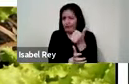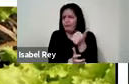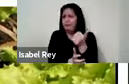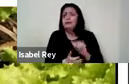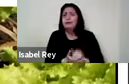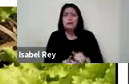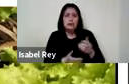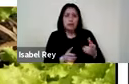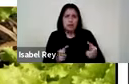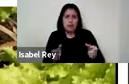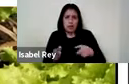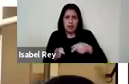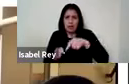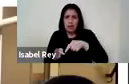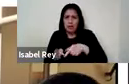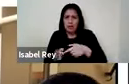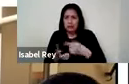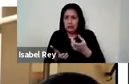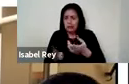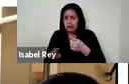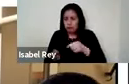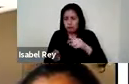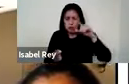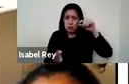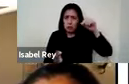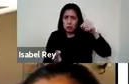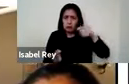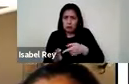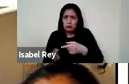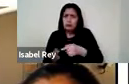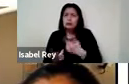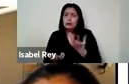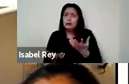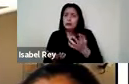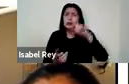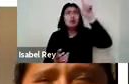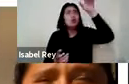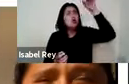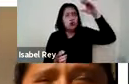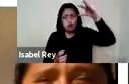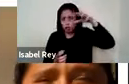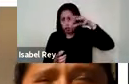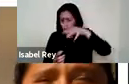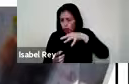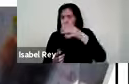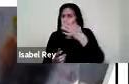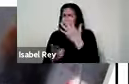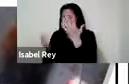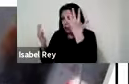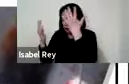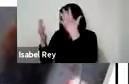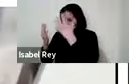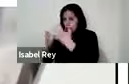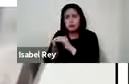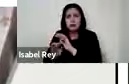Acá tenemos el carrito solar y se trasladará con la energía del sol y en la sombra se detendrá.